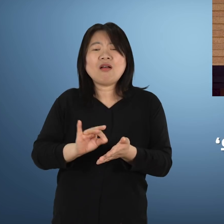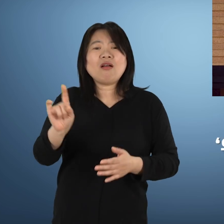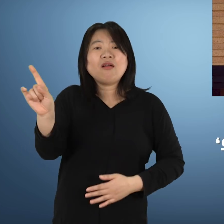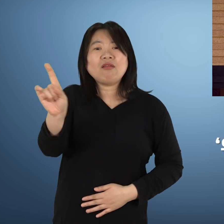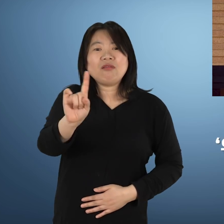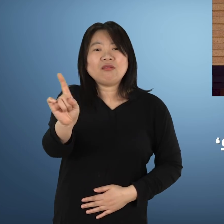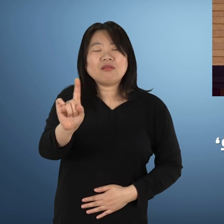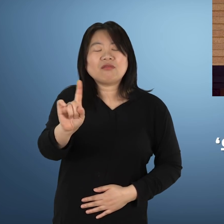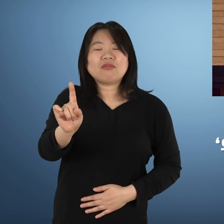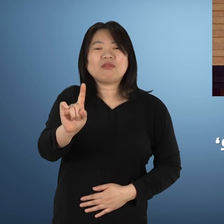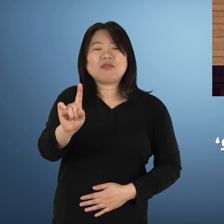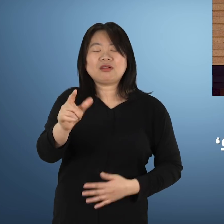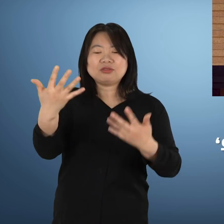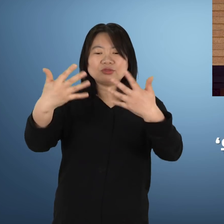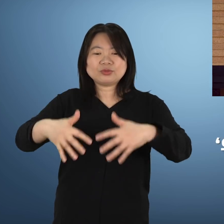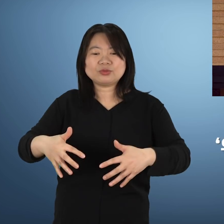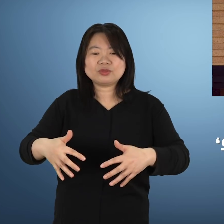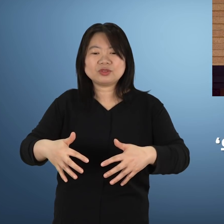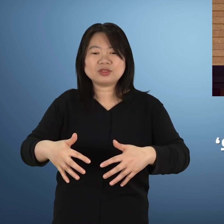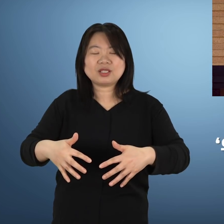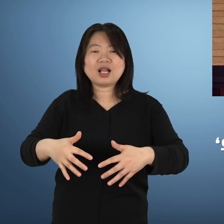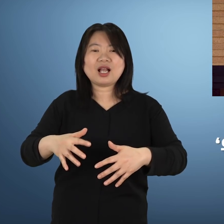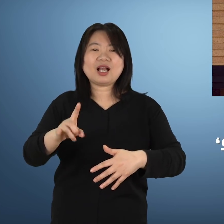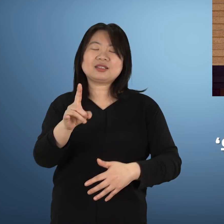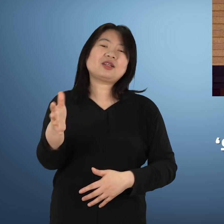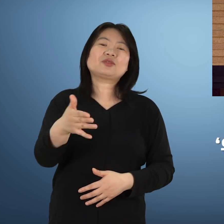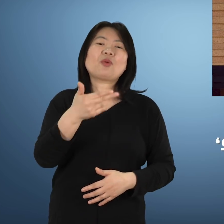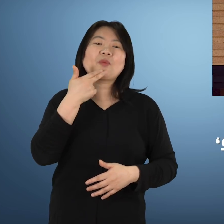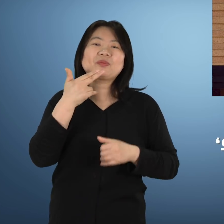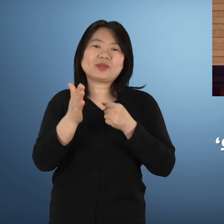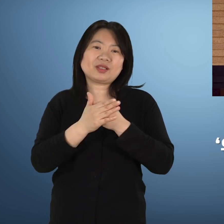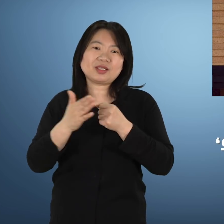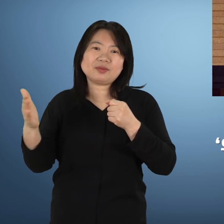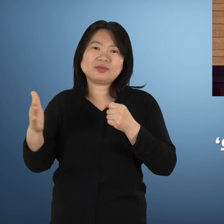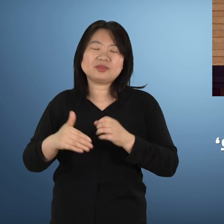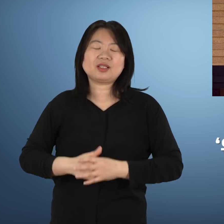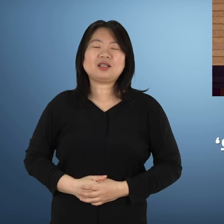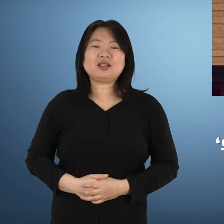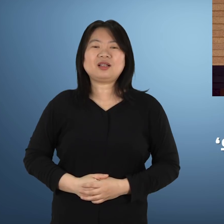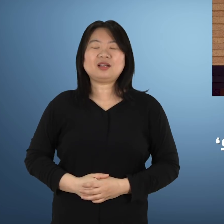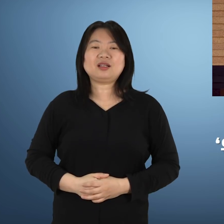어떤 조건이 아무것도 가진 게 없어요.